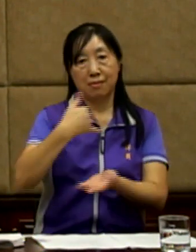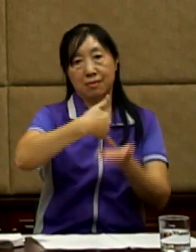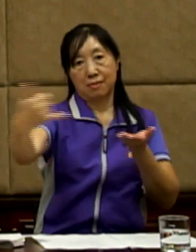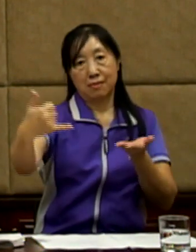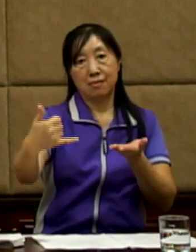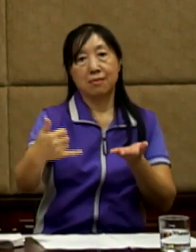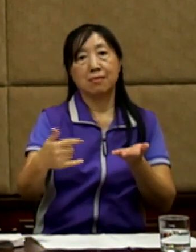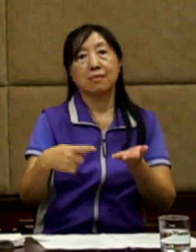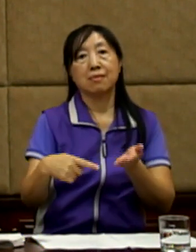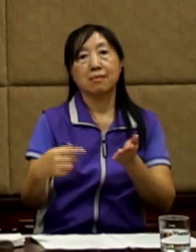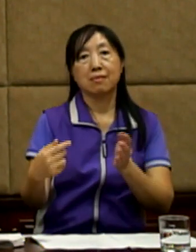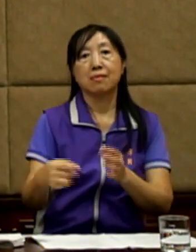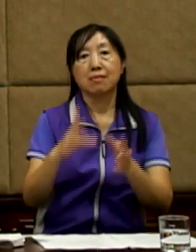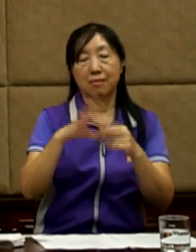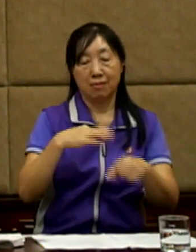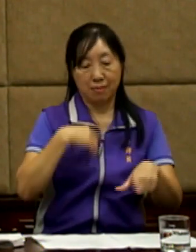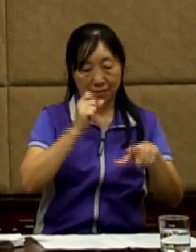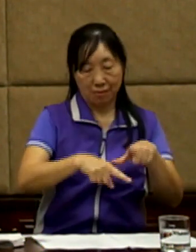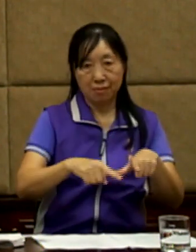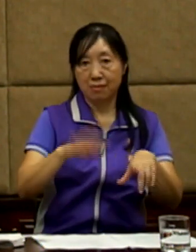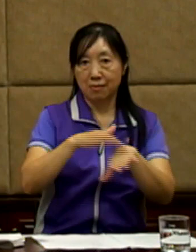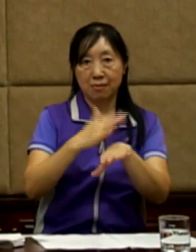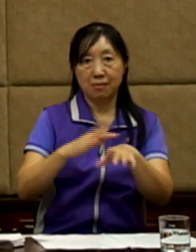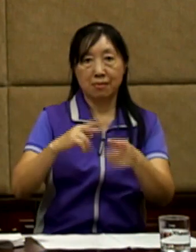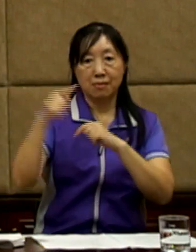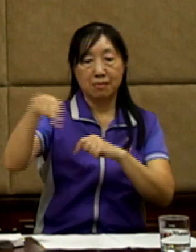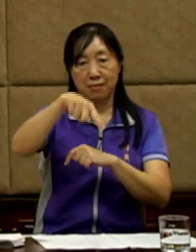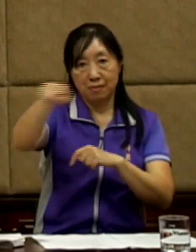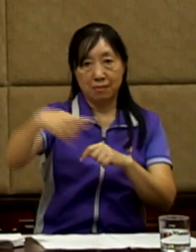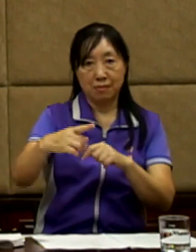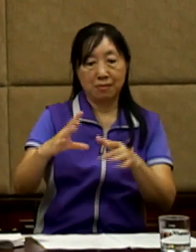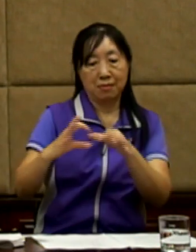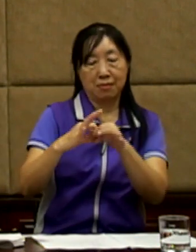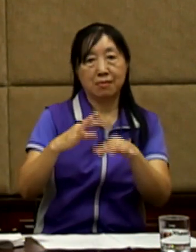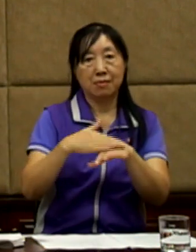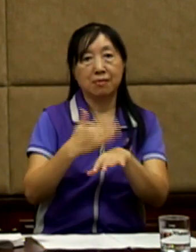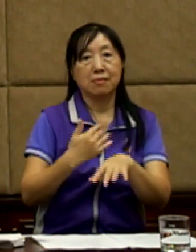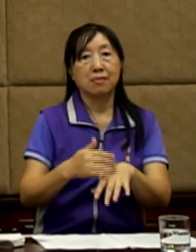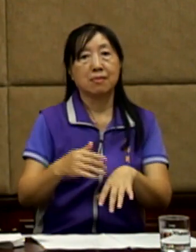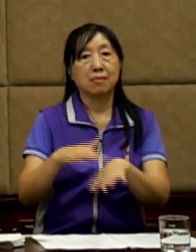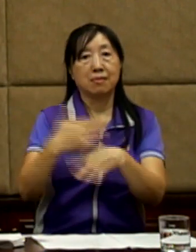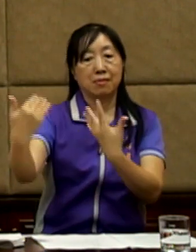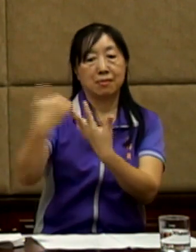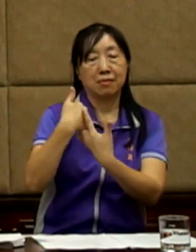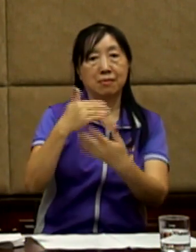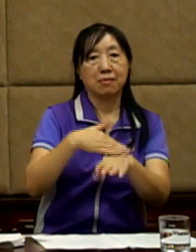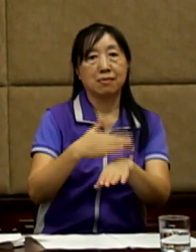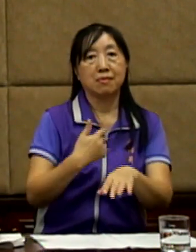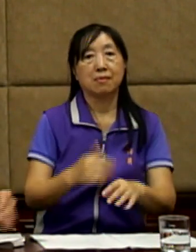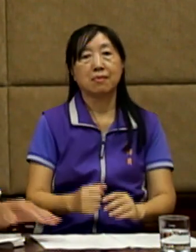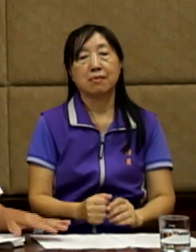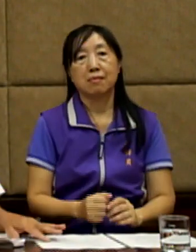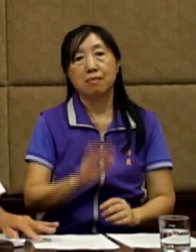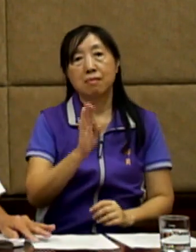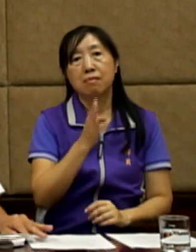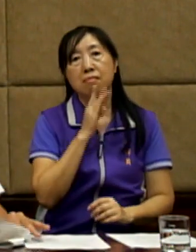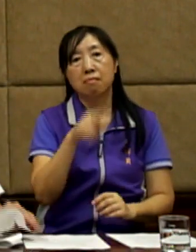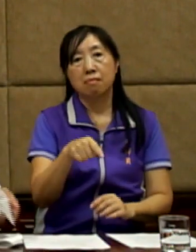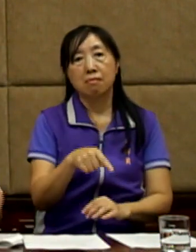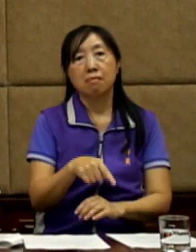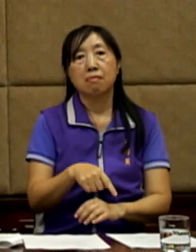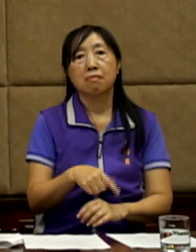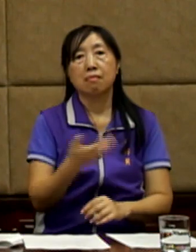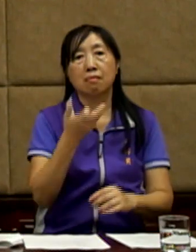求。本公司的经营也绝不会受任何党政军势力的影响。但是从这一